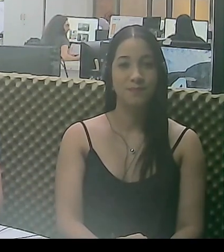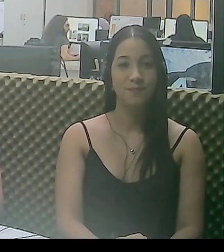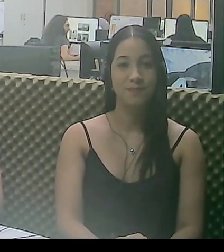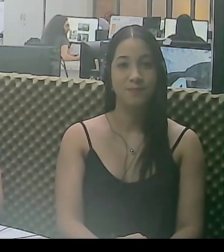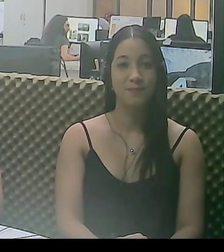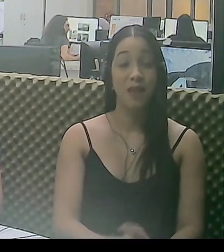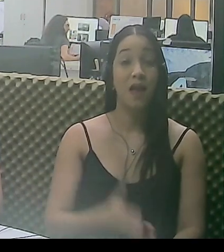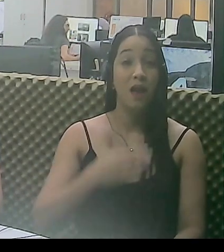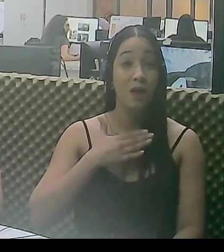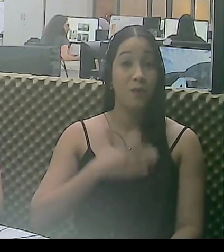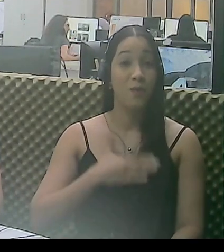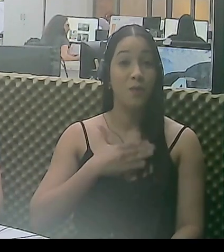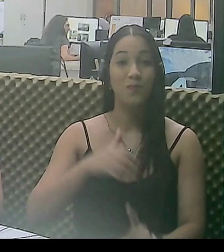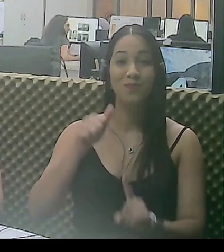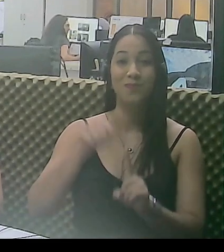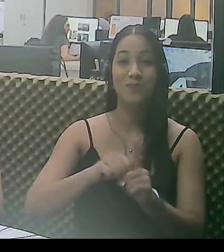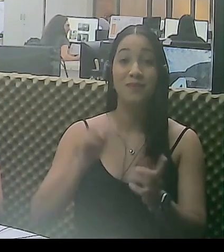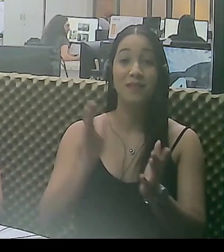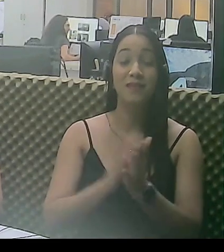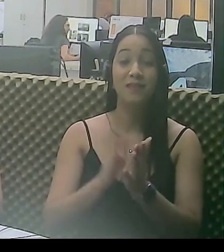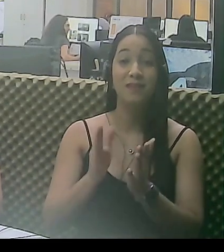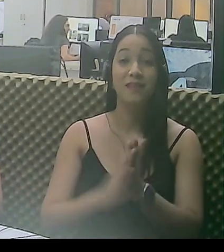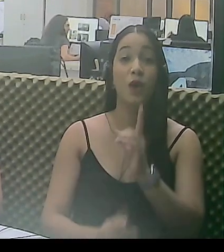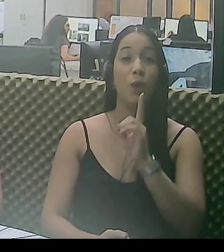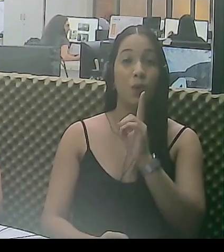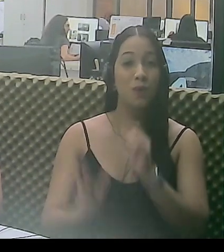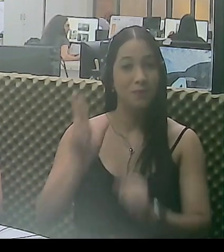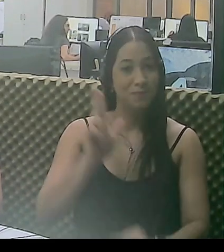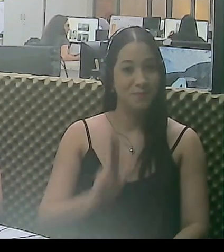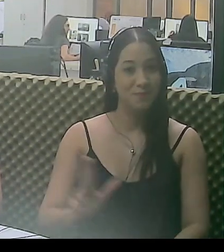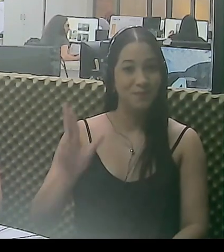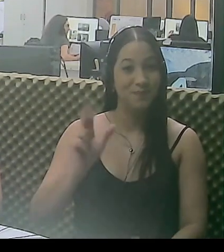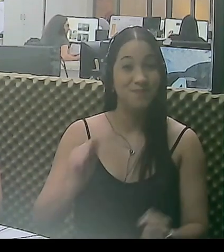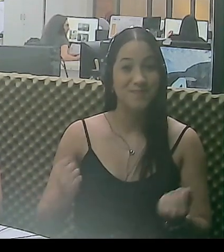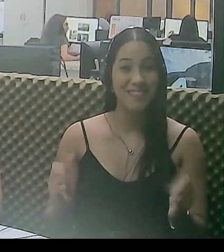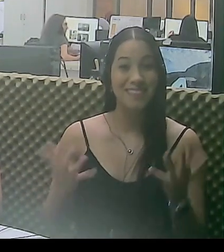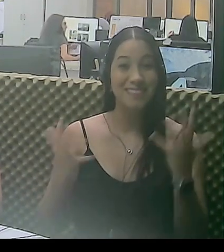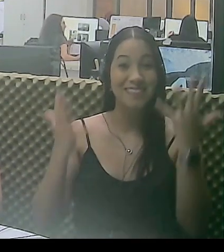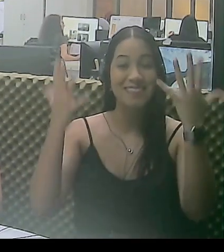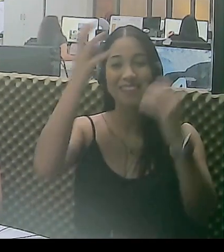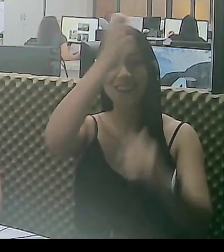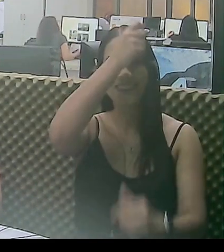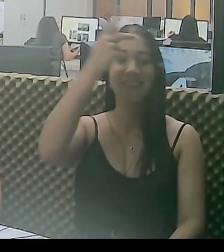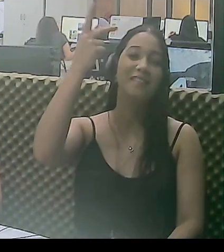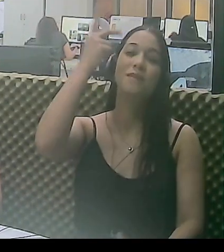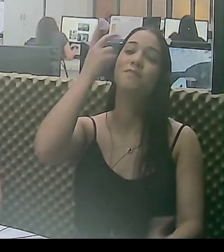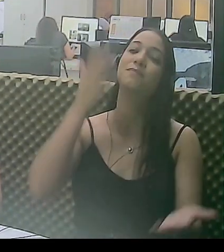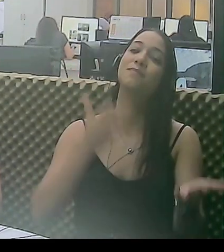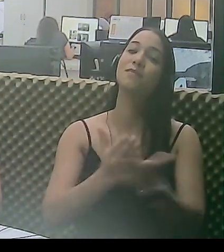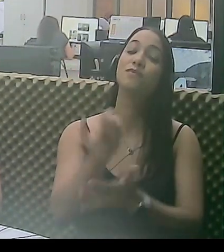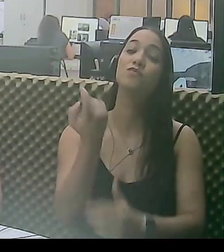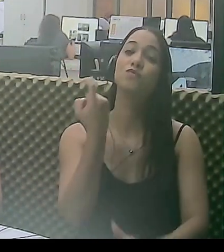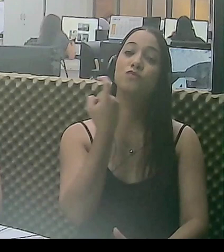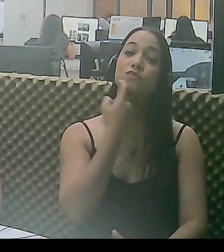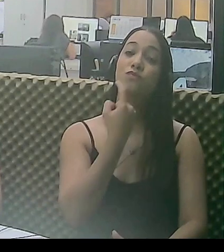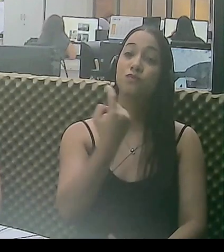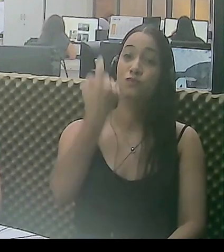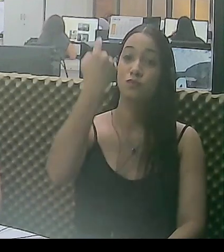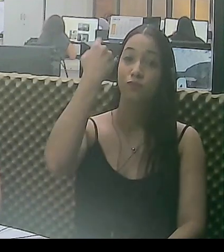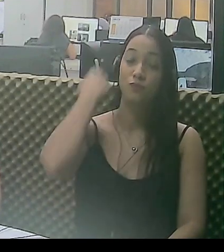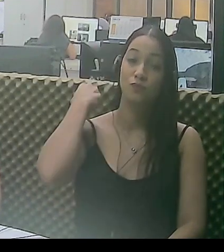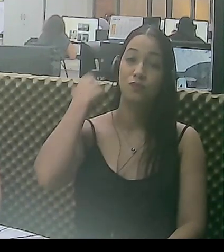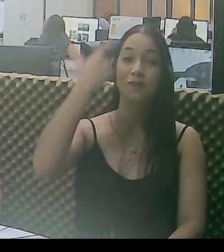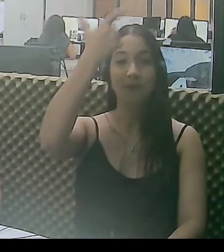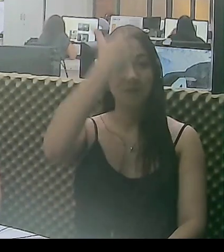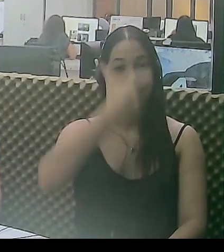agosto é o mês de aniversário de Uberlândia e para aumentar o clima de celebração à prefeitura lançou na última sexta-feira a